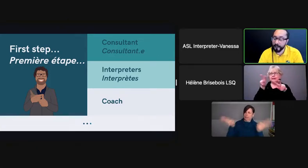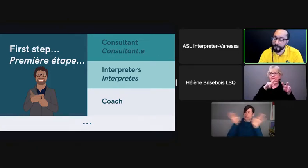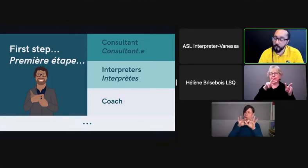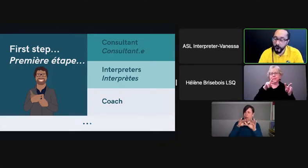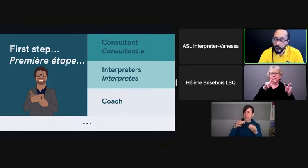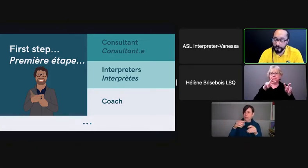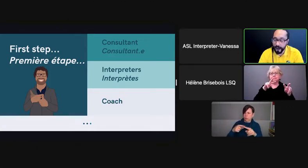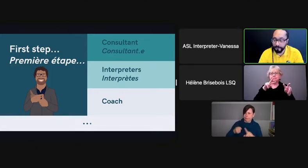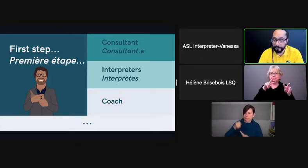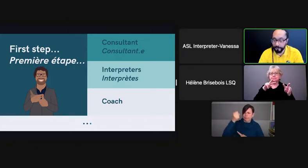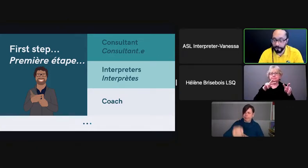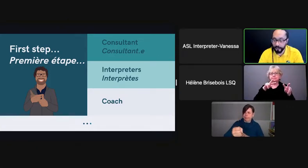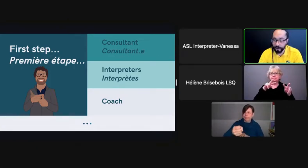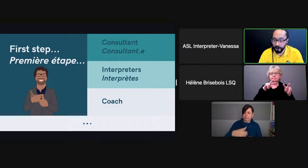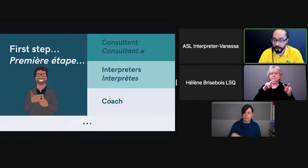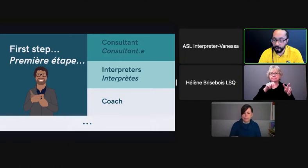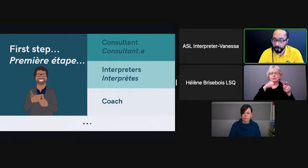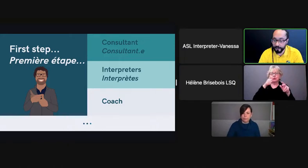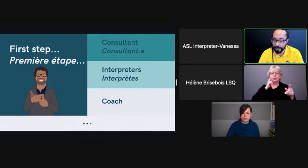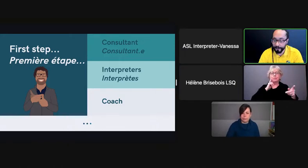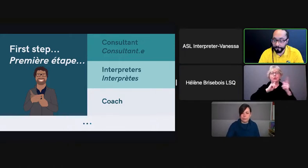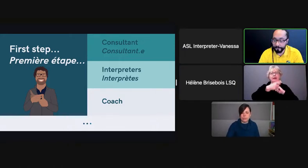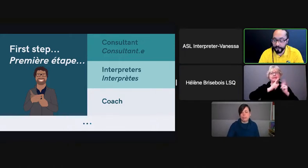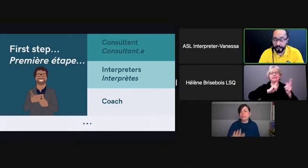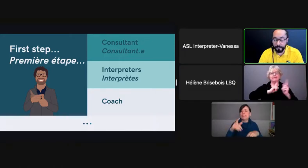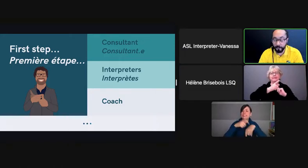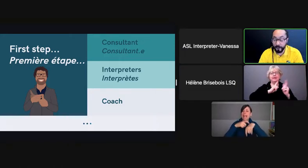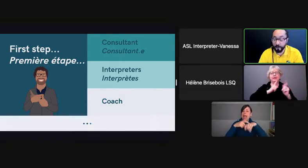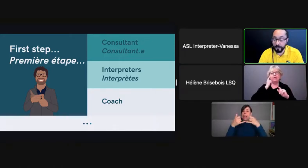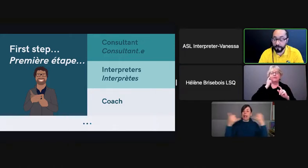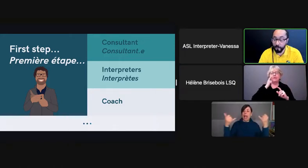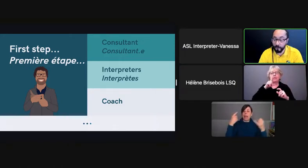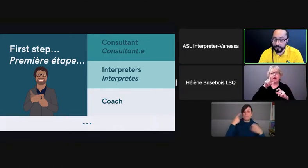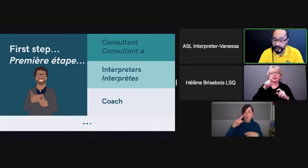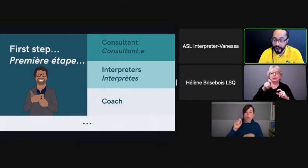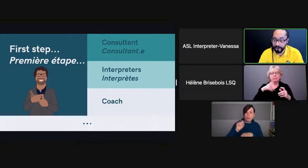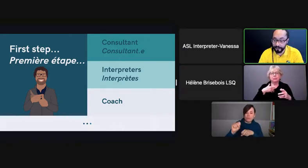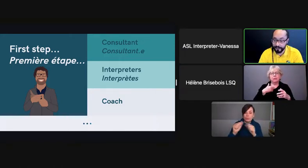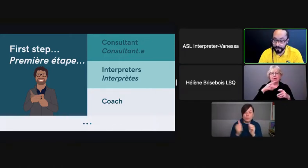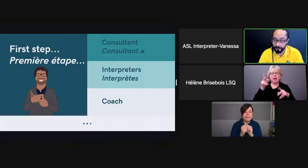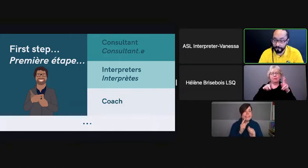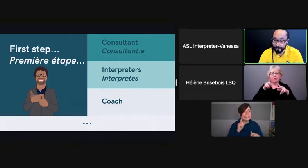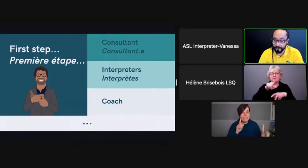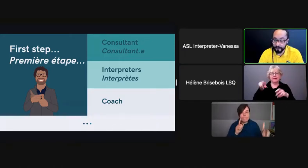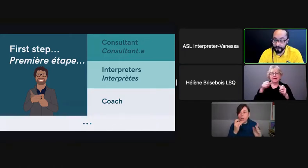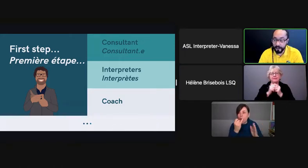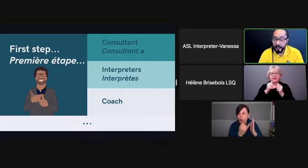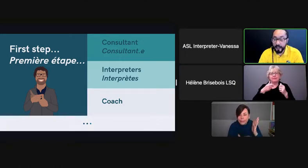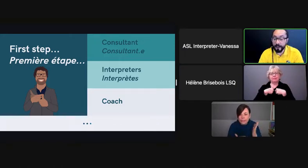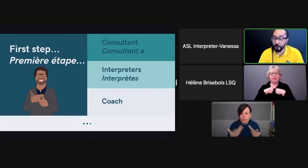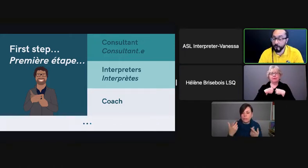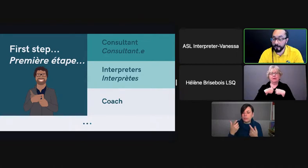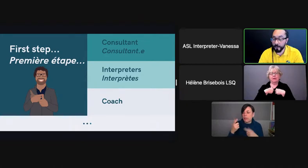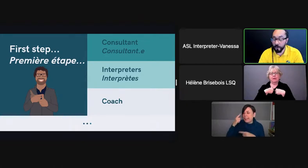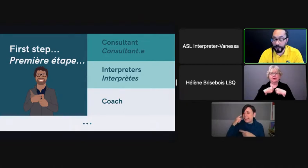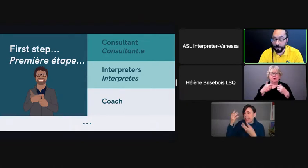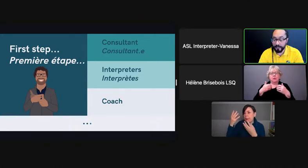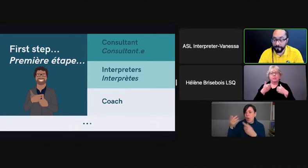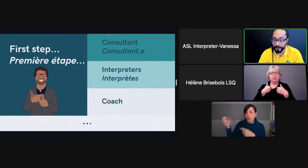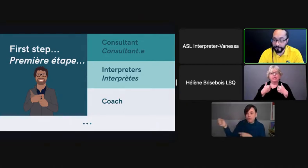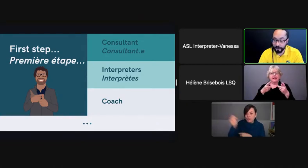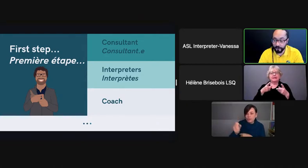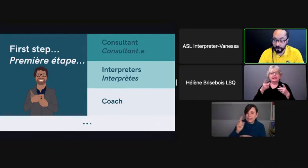et vous poser la question à savoir pourquoi ces gens sont avec vous et pourquoi c'est important de